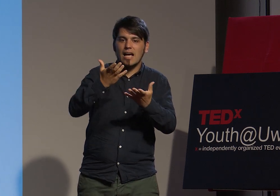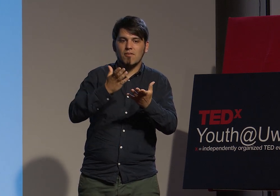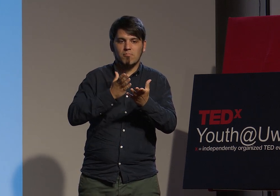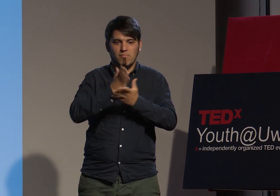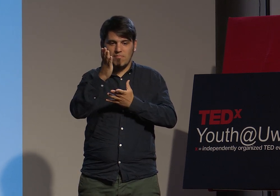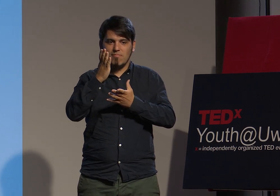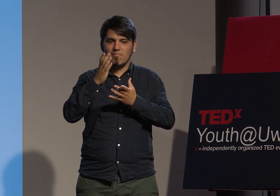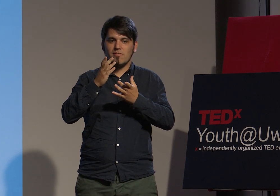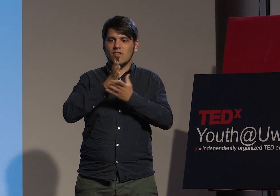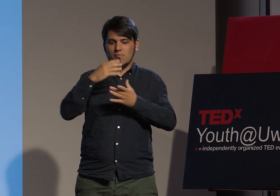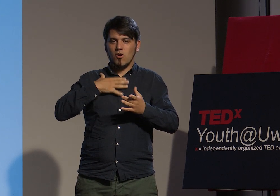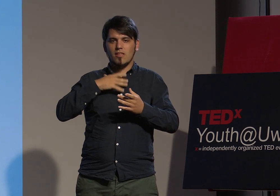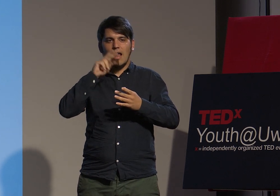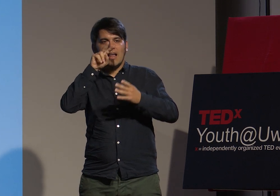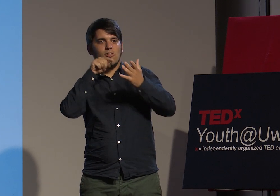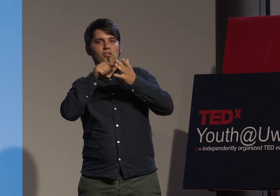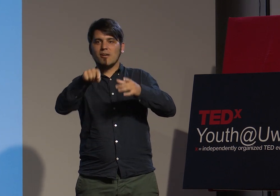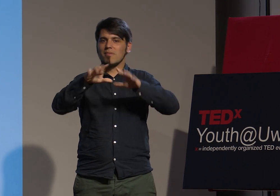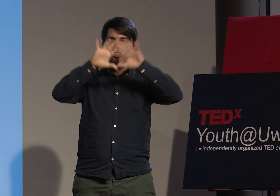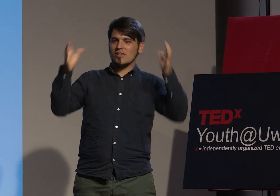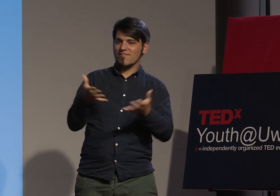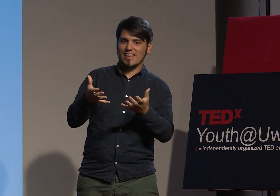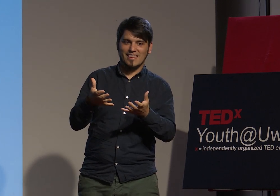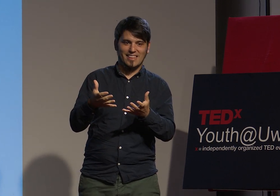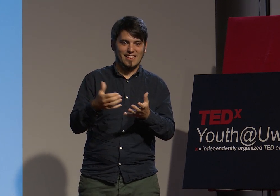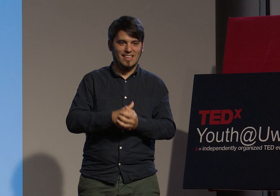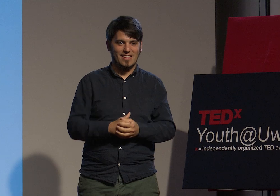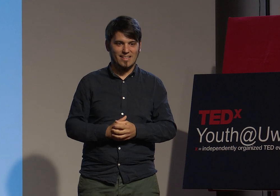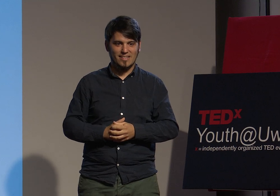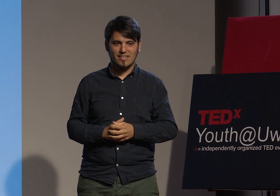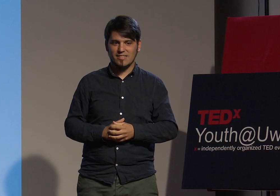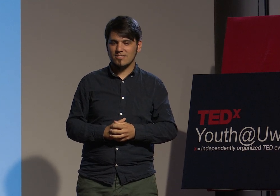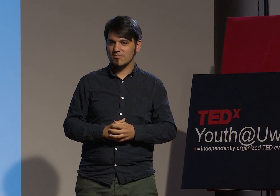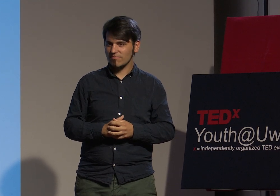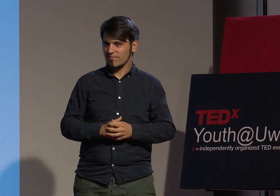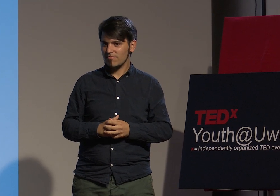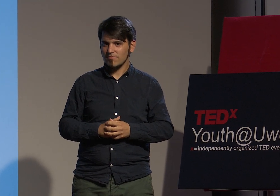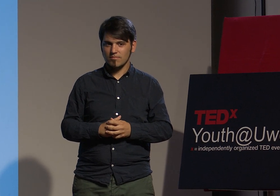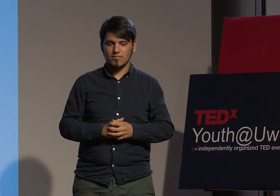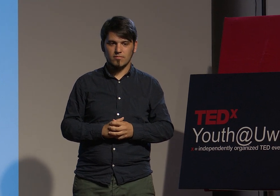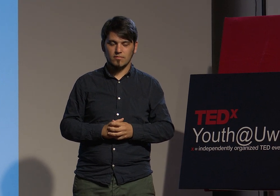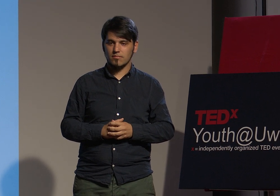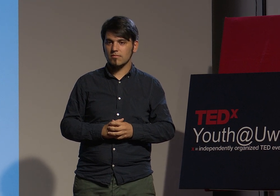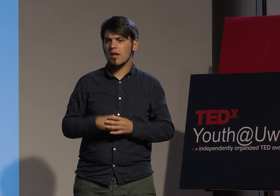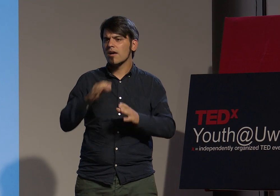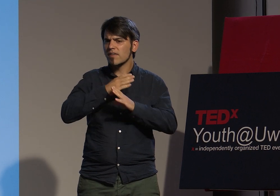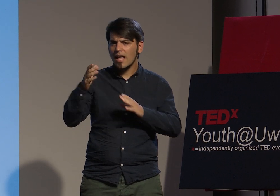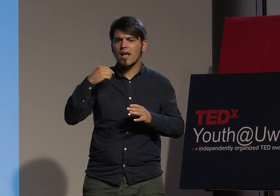Основната цел е вие, като зрители, да се фокусирате върху мен самия и да видите жестовия език и да видите